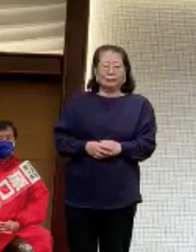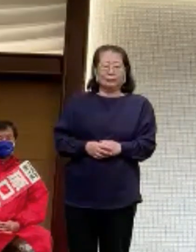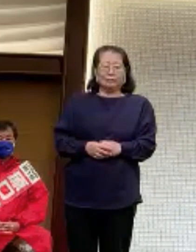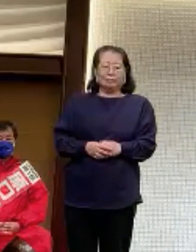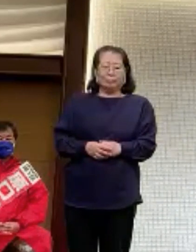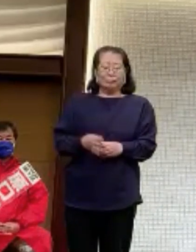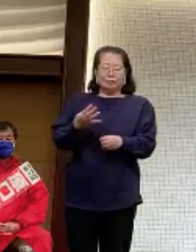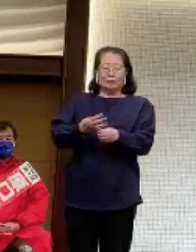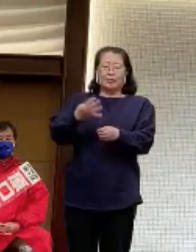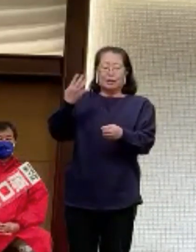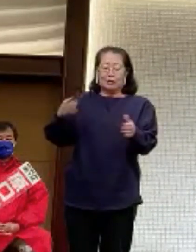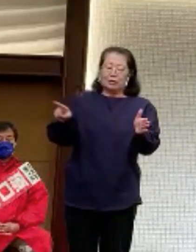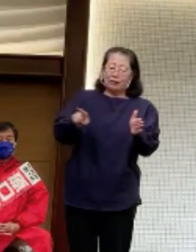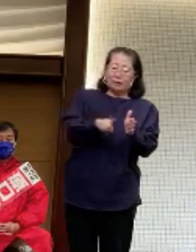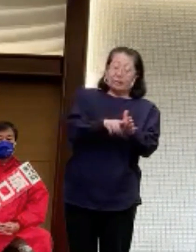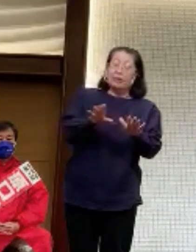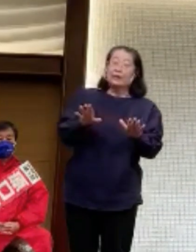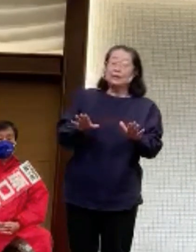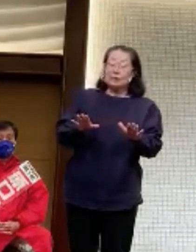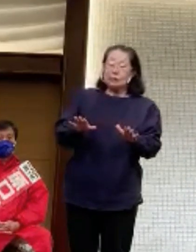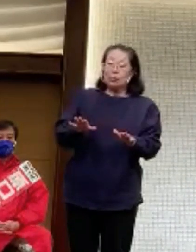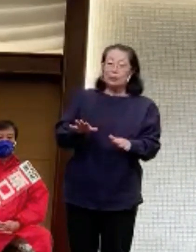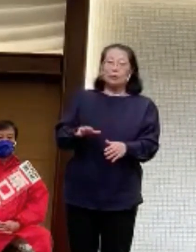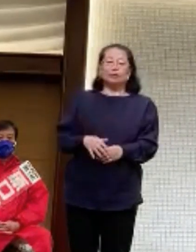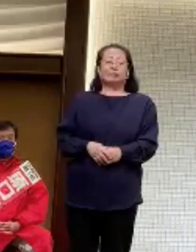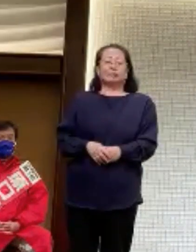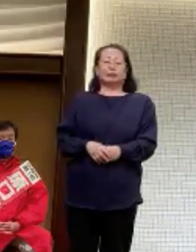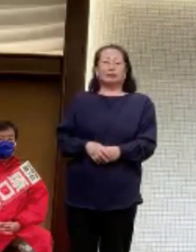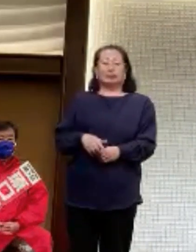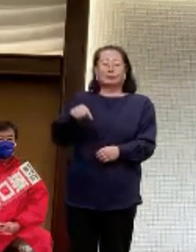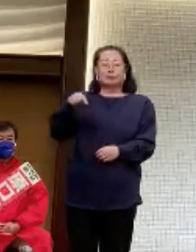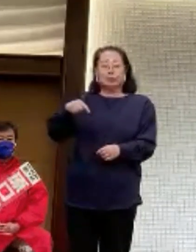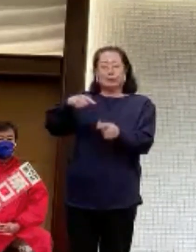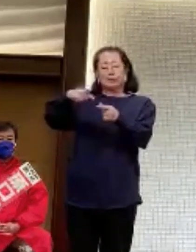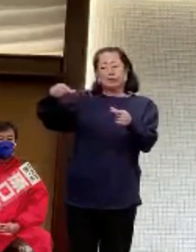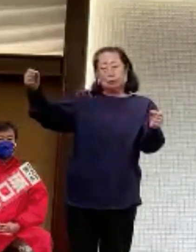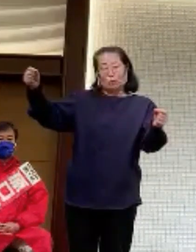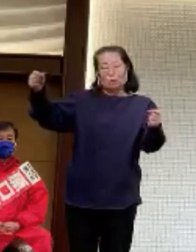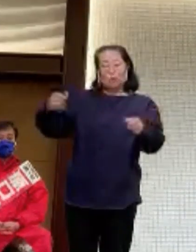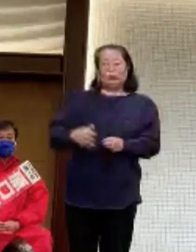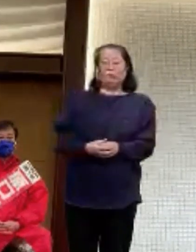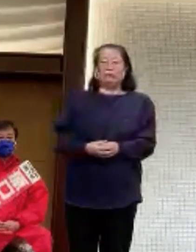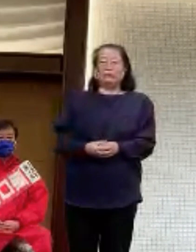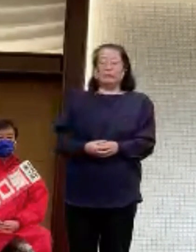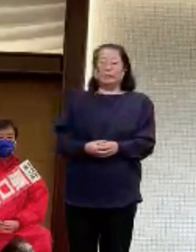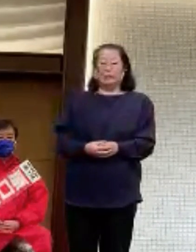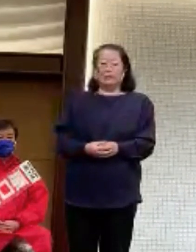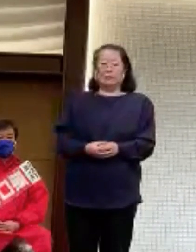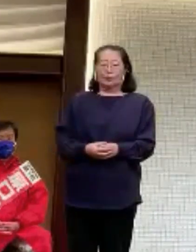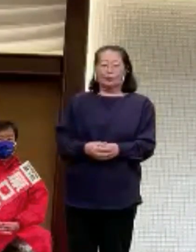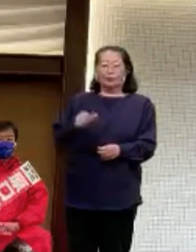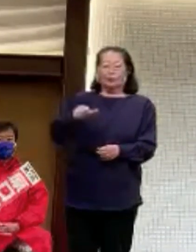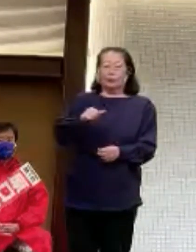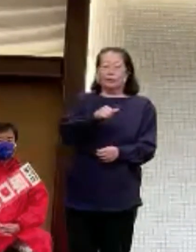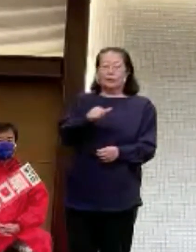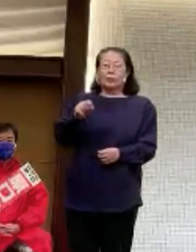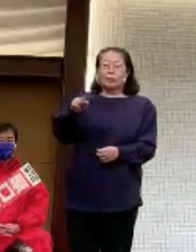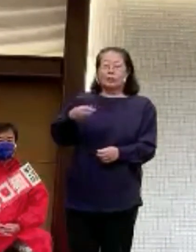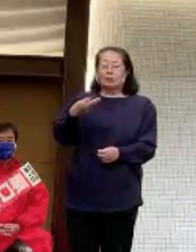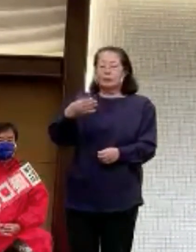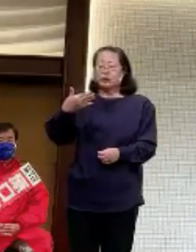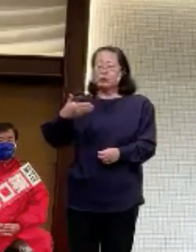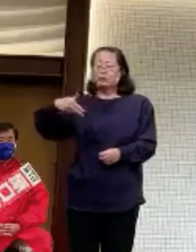あれから4年、今のこの閉塞した日本、アベノミクスの失